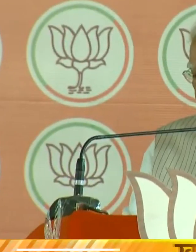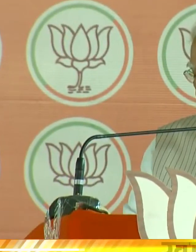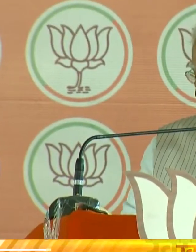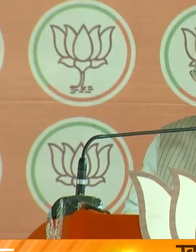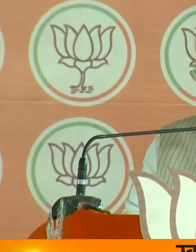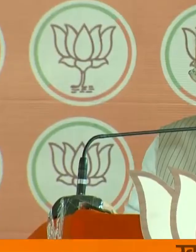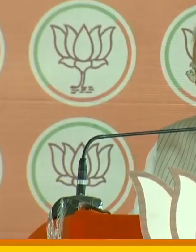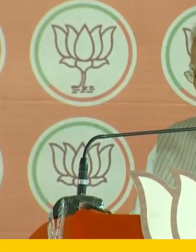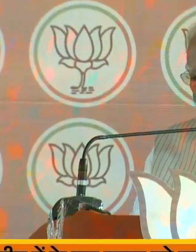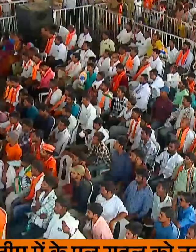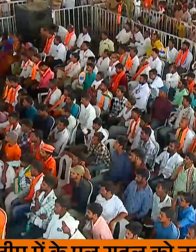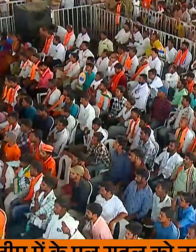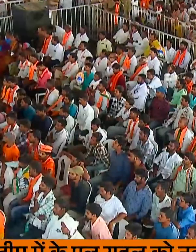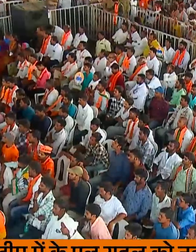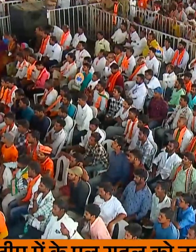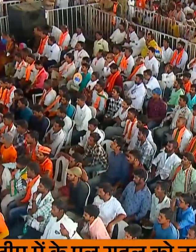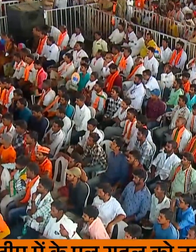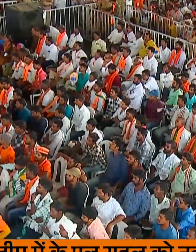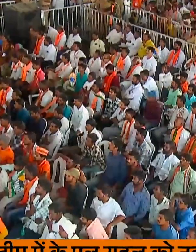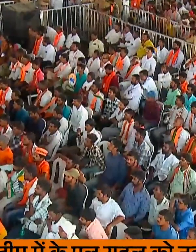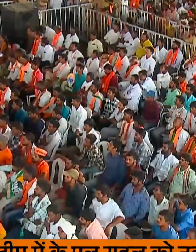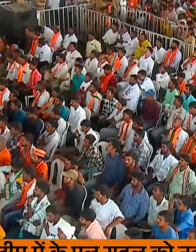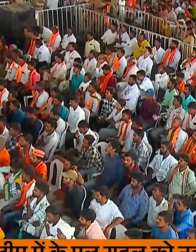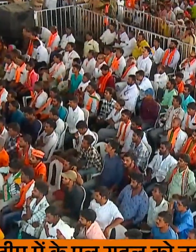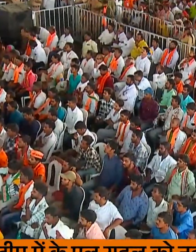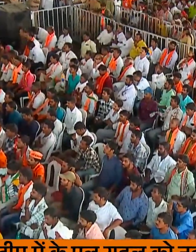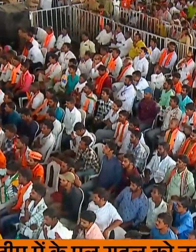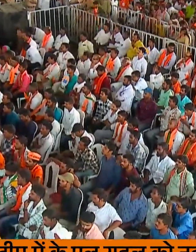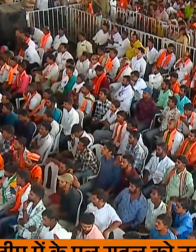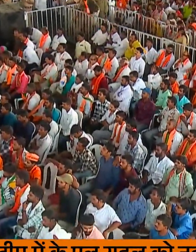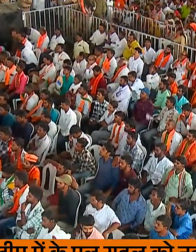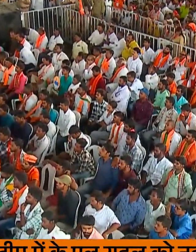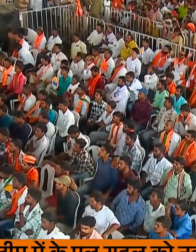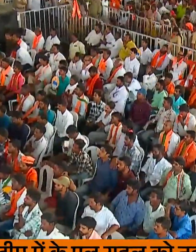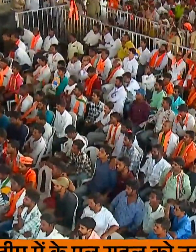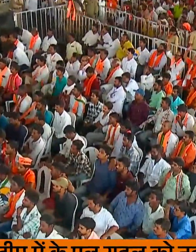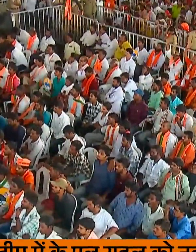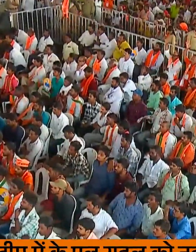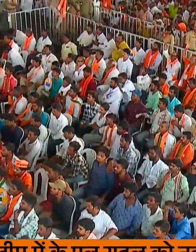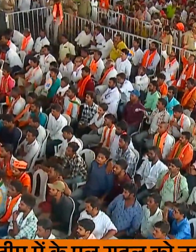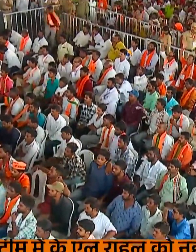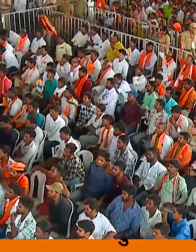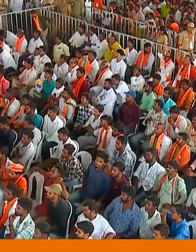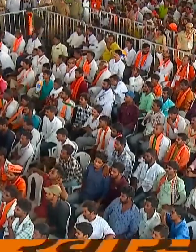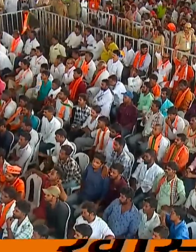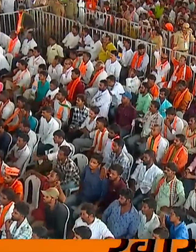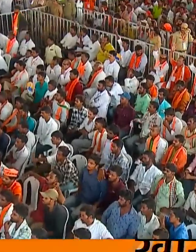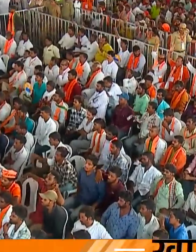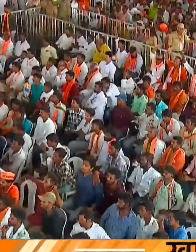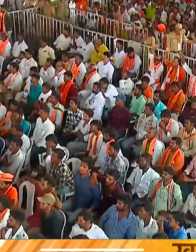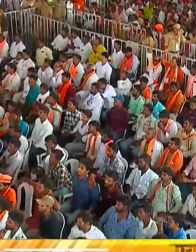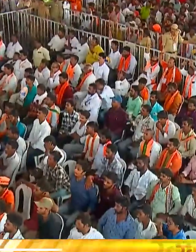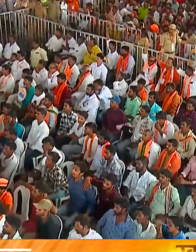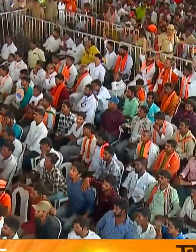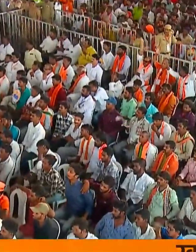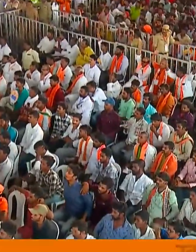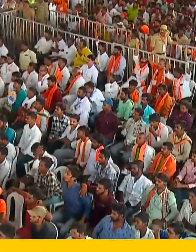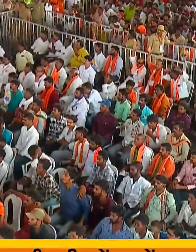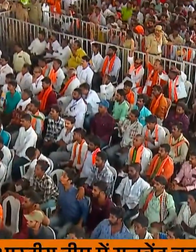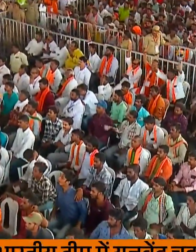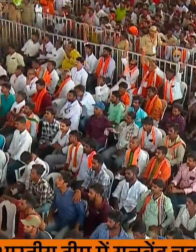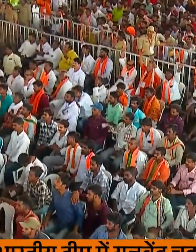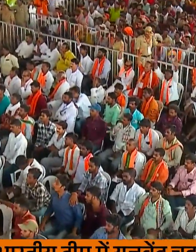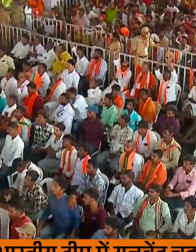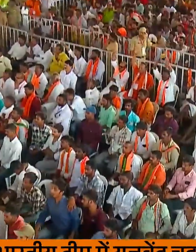మిత్రులారా, ఒకవేళ పొరపాటున కేంద్రంలో కాంగ్రెస్ ప్రభుత్వం వచ్చినట్టయితే మన వారసత్వ